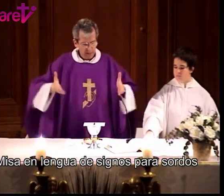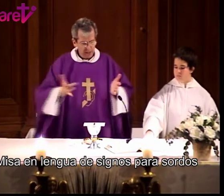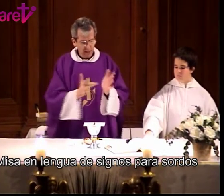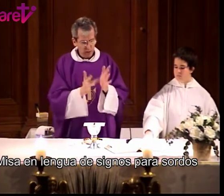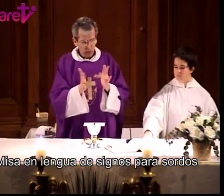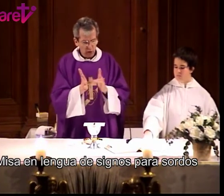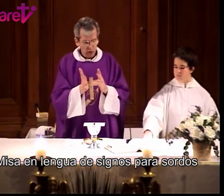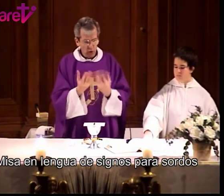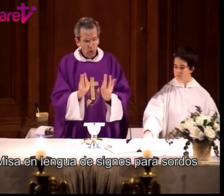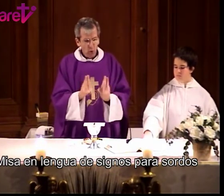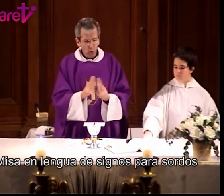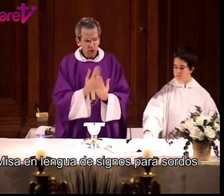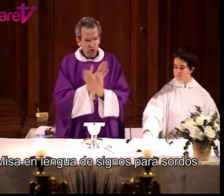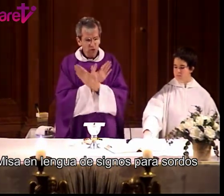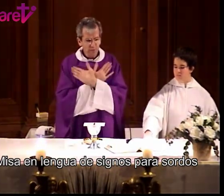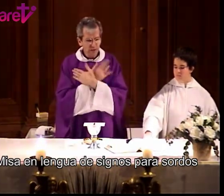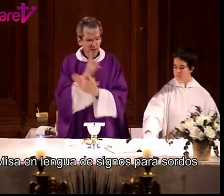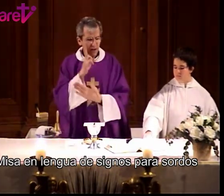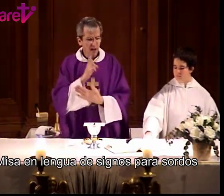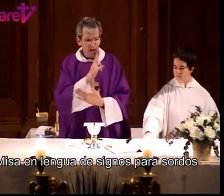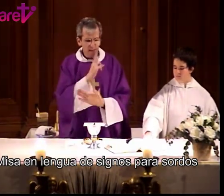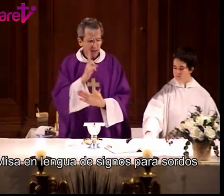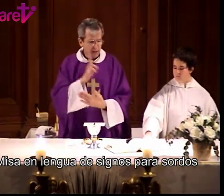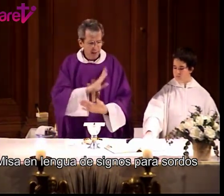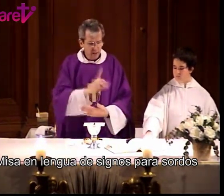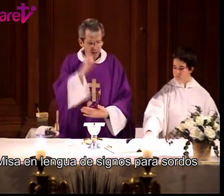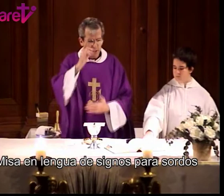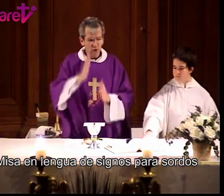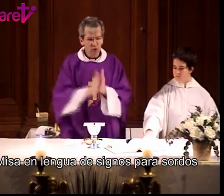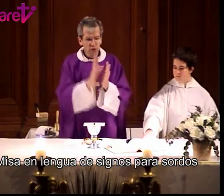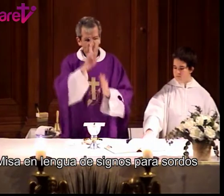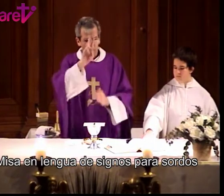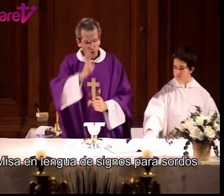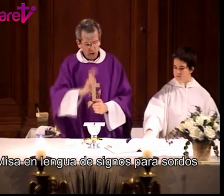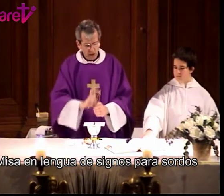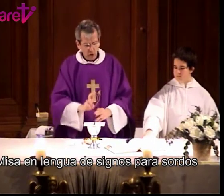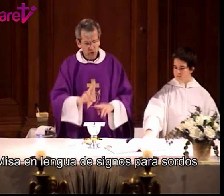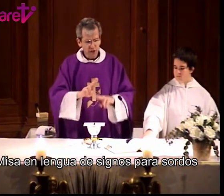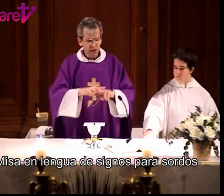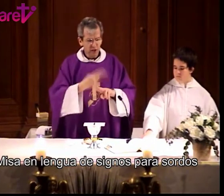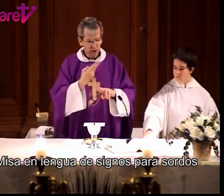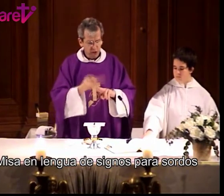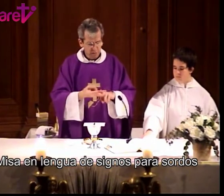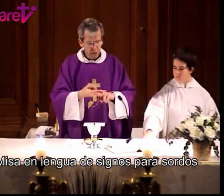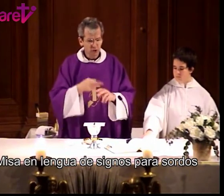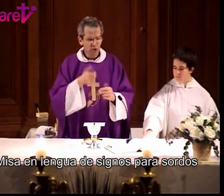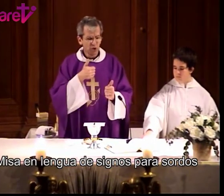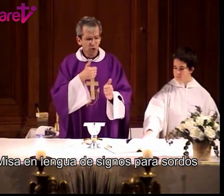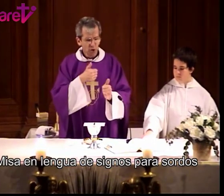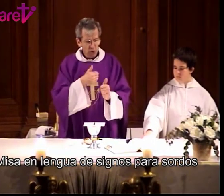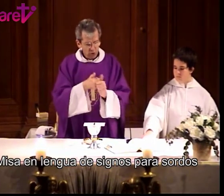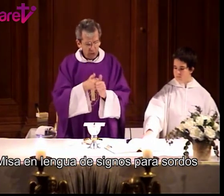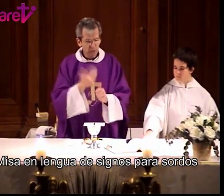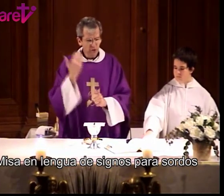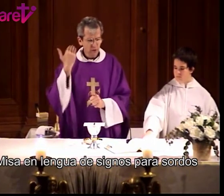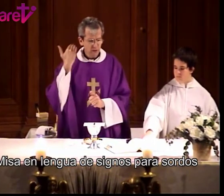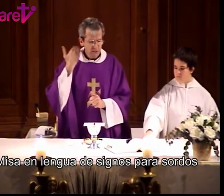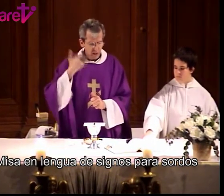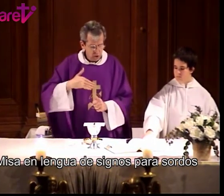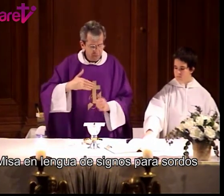de tu Hijo, unidos con María, la Virgen Madre de Dios, con San José, su esposo, con los apóstoles y los